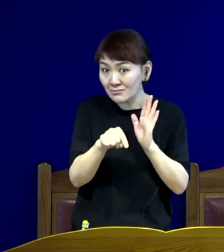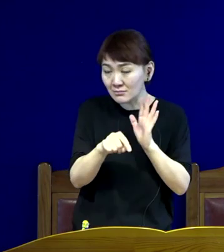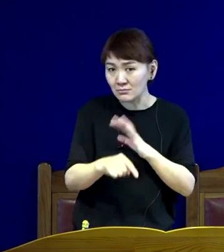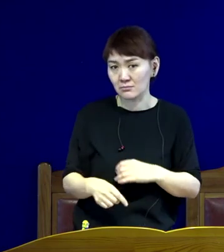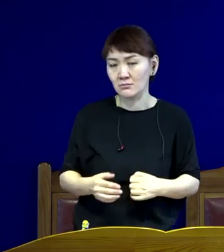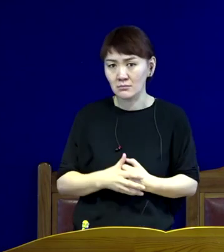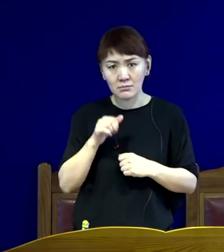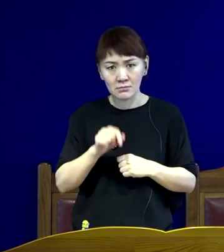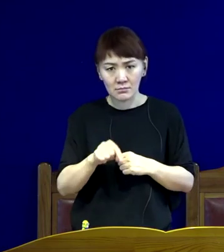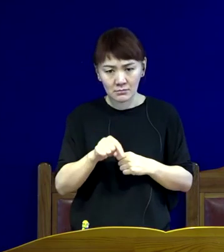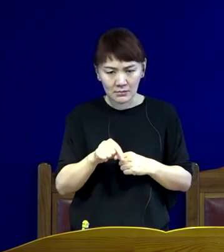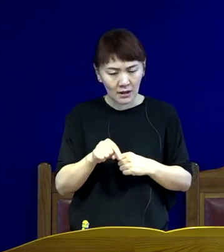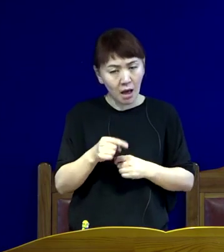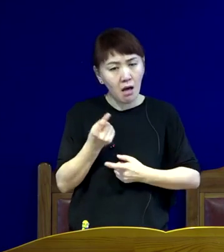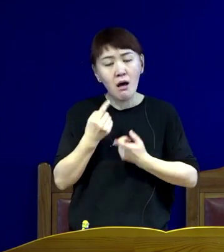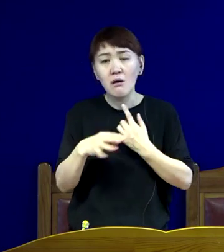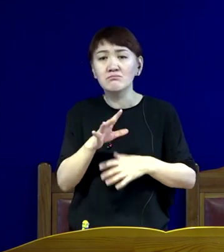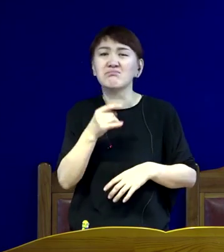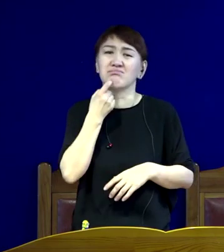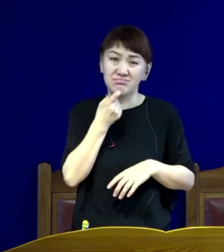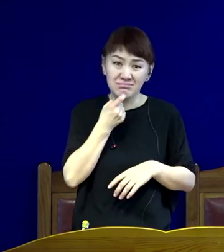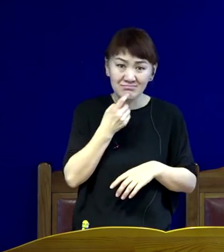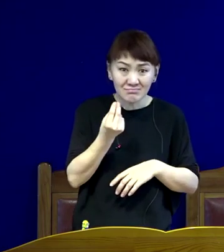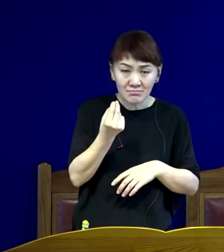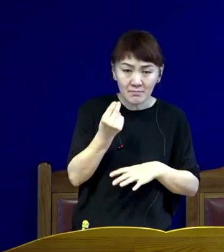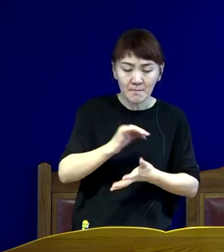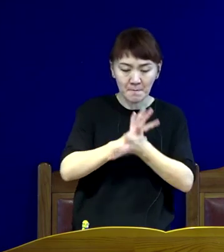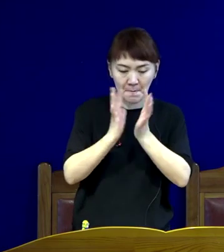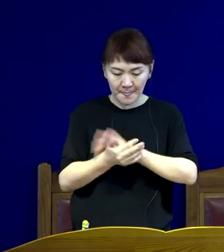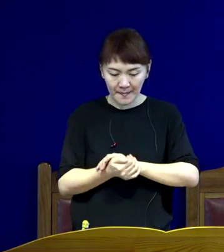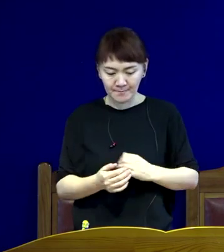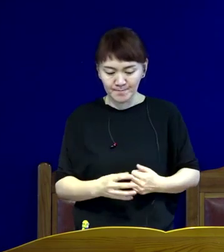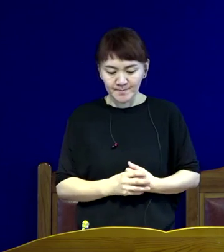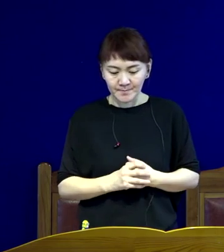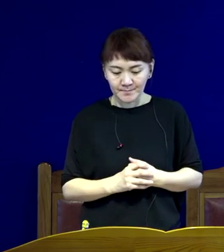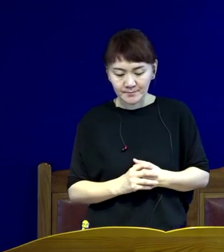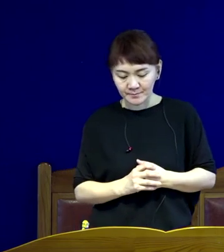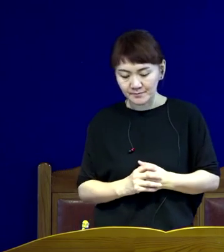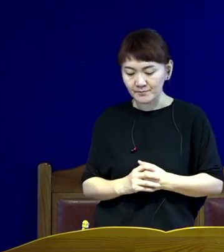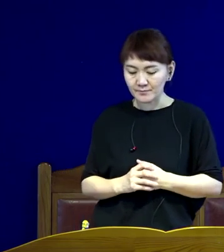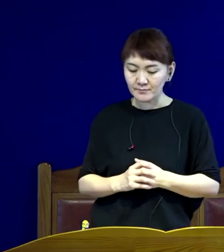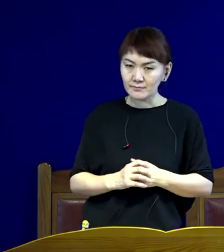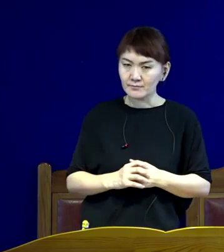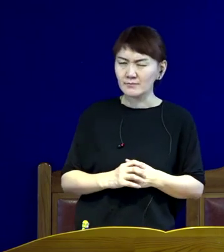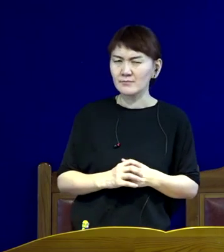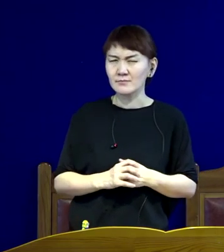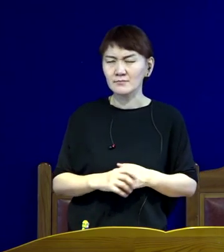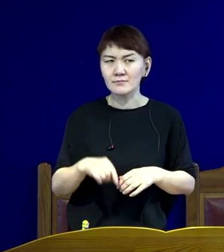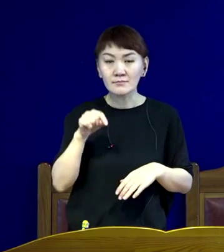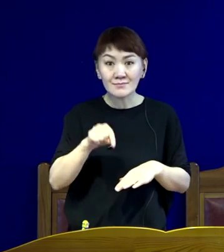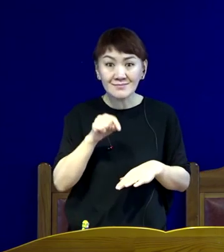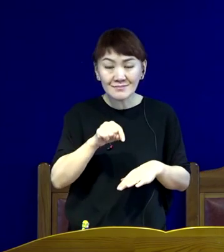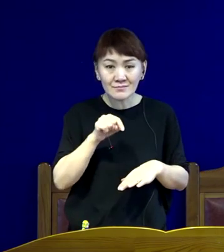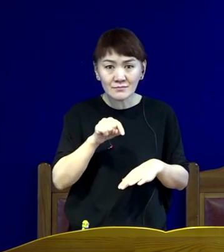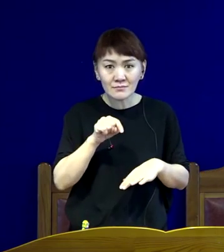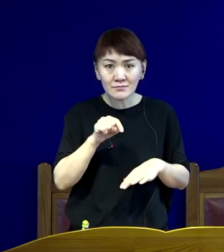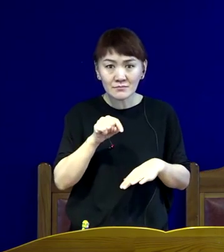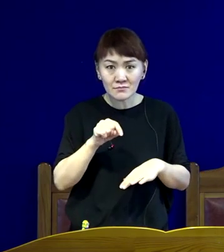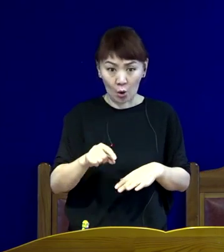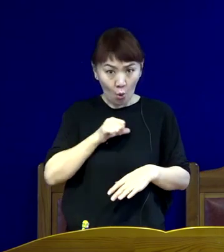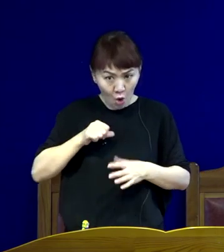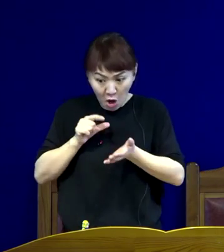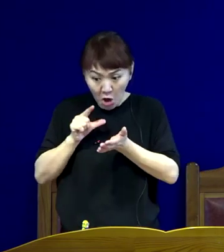хамгийн хэцүү хэсэг юм. Яагаад гэвэл их мэдлэг гэдэг зүйлийг заавал хүндэж байгаа. Хэрэгтэй зүйлээл хүн өөрөө